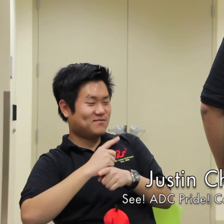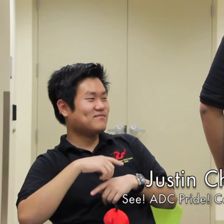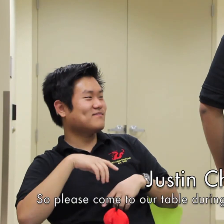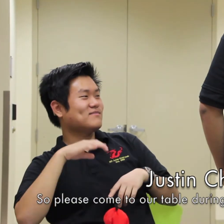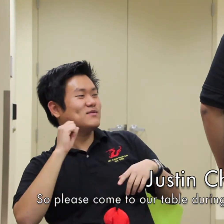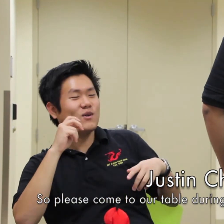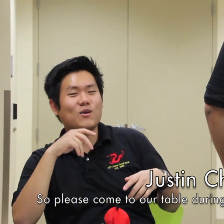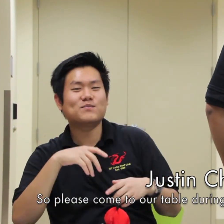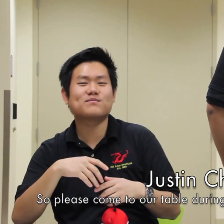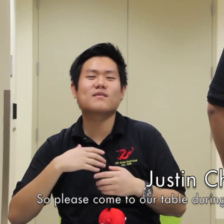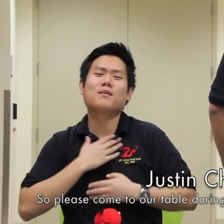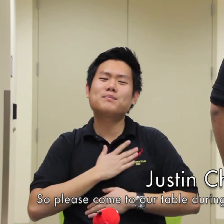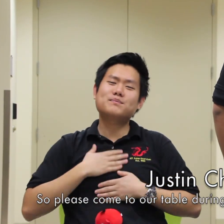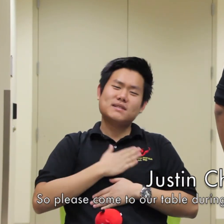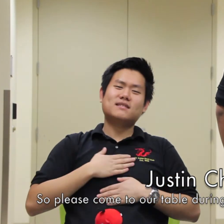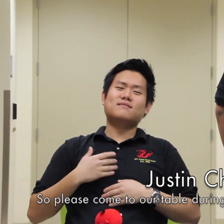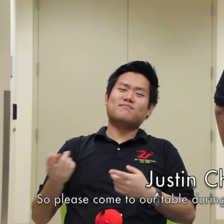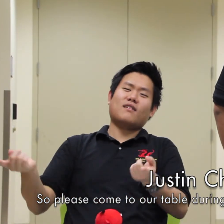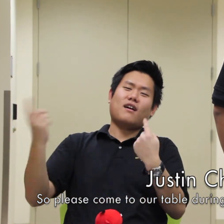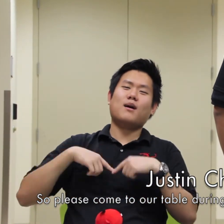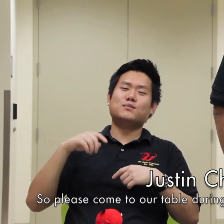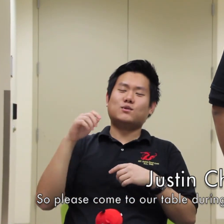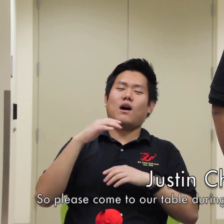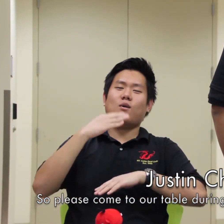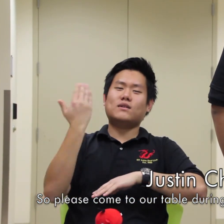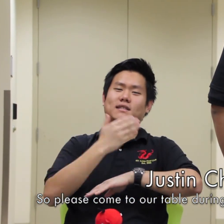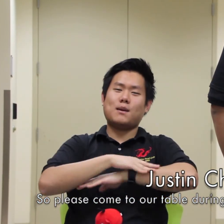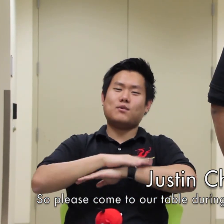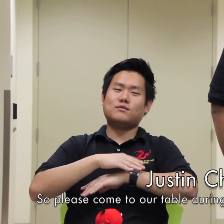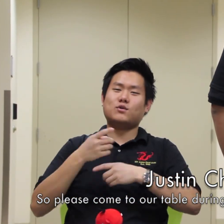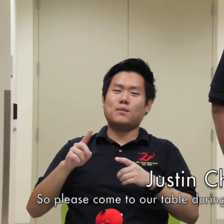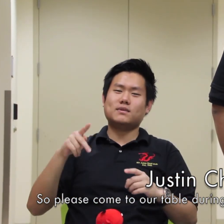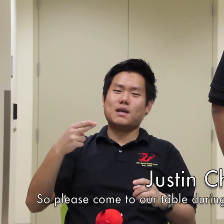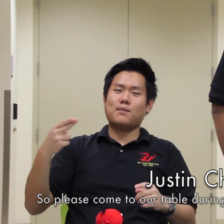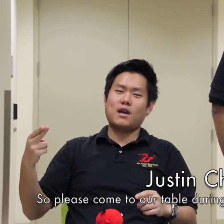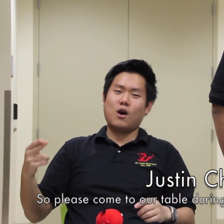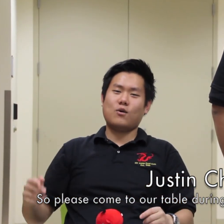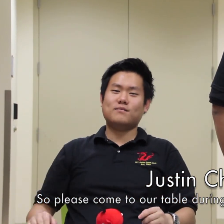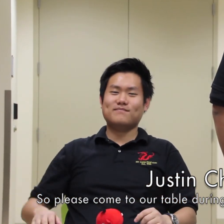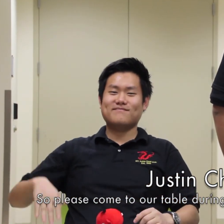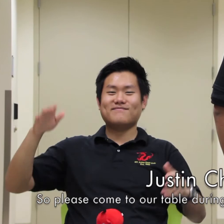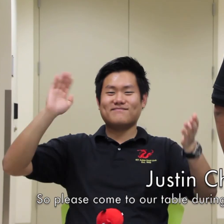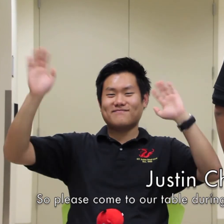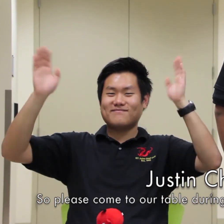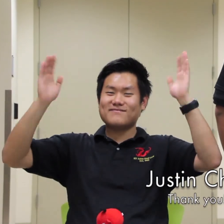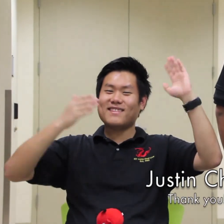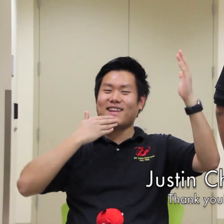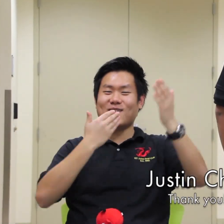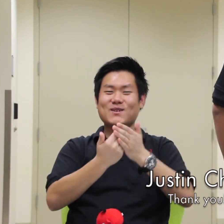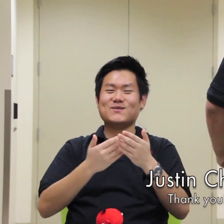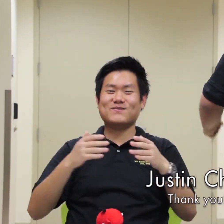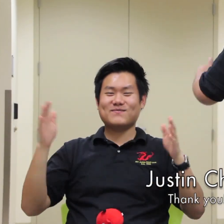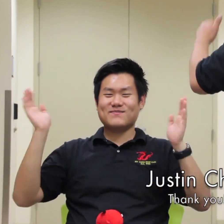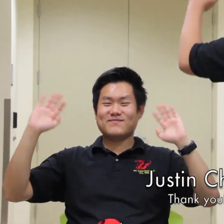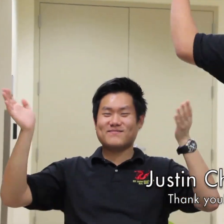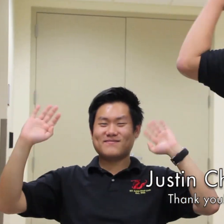펜터로 명품 귀걸이 앞에서 유세 떨어 내 목소리가 흘러나오는 이어폰은 널 아름답게 만들어 주는 거리 커튼